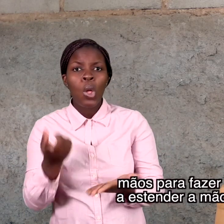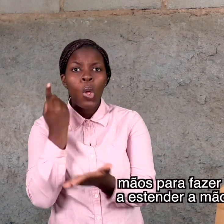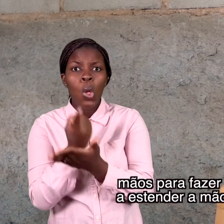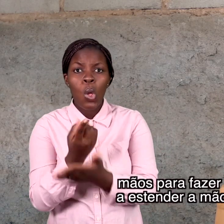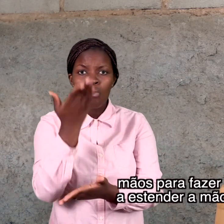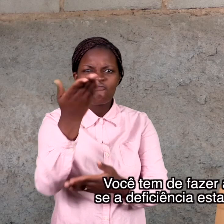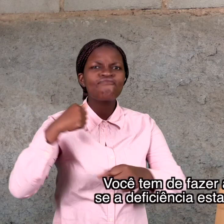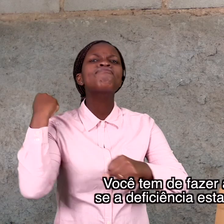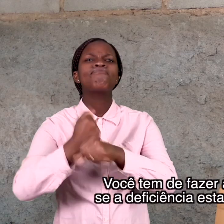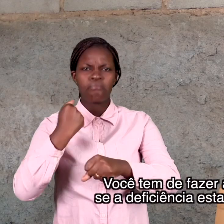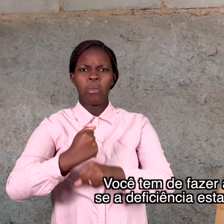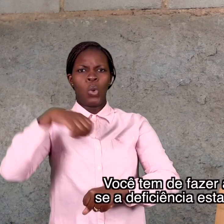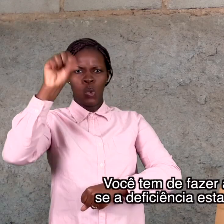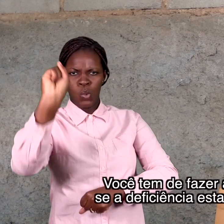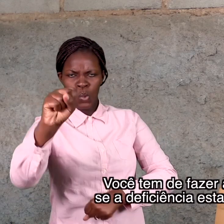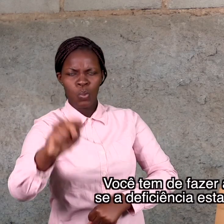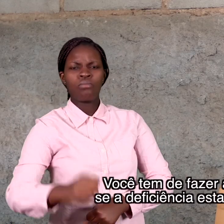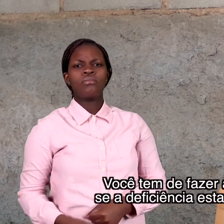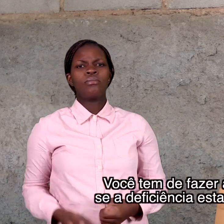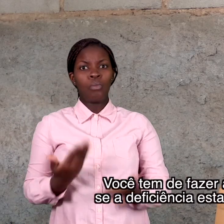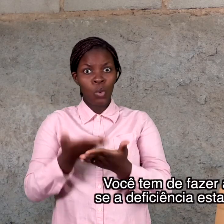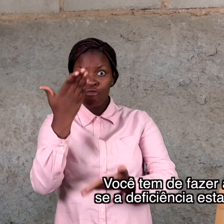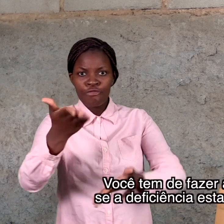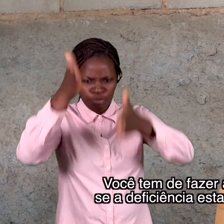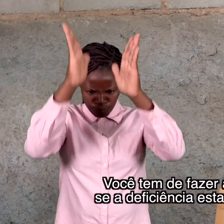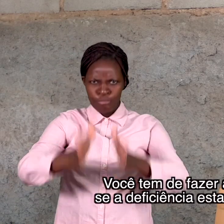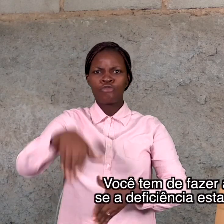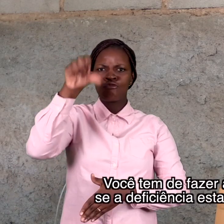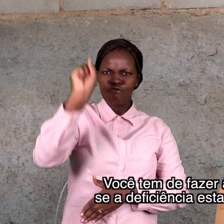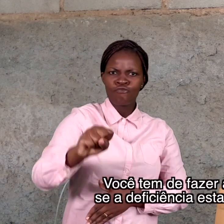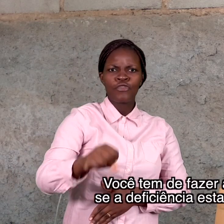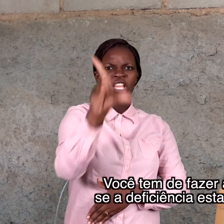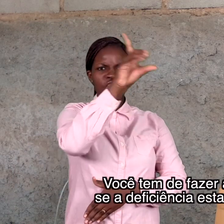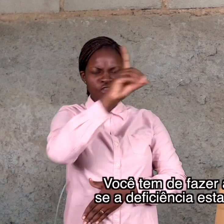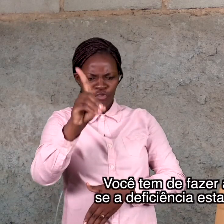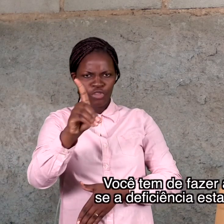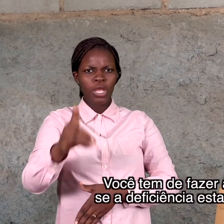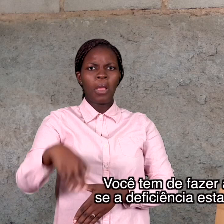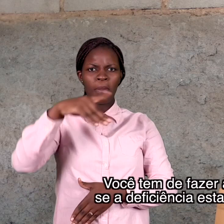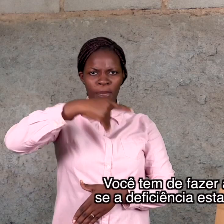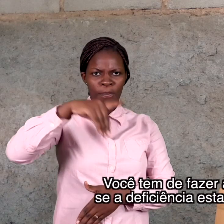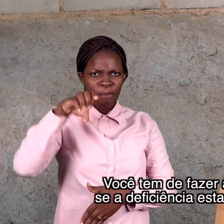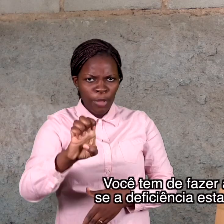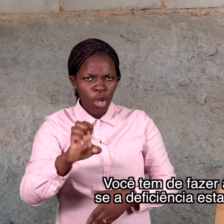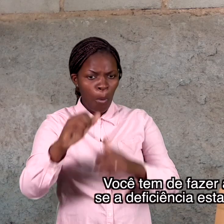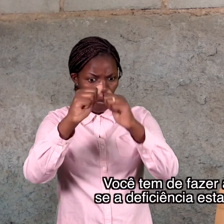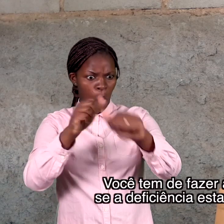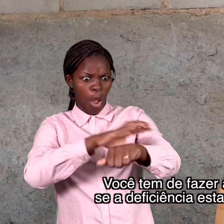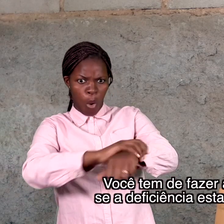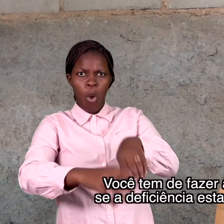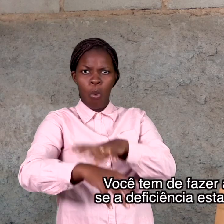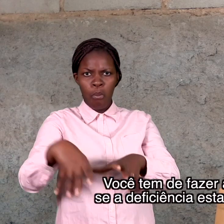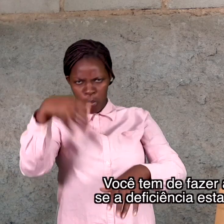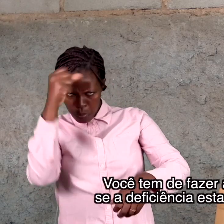Você tem que fazer algo para demonstrar que você é pessoa, a deficiência, se está nas pernas, a mão